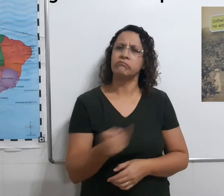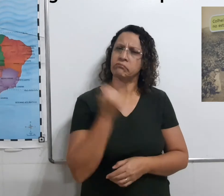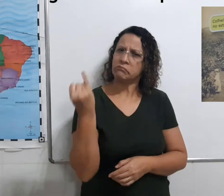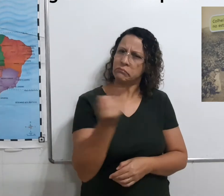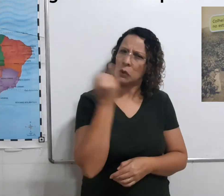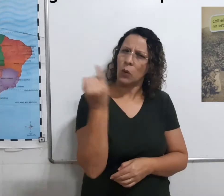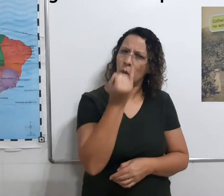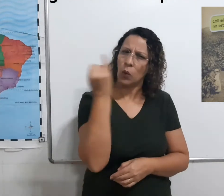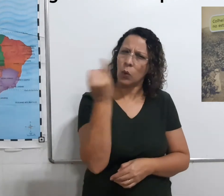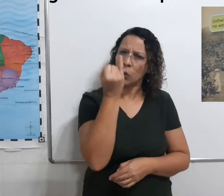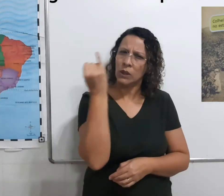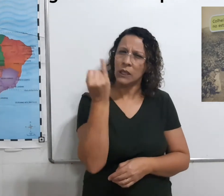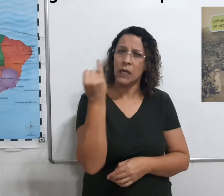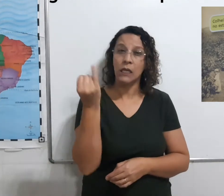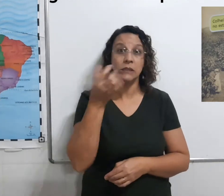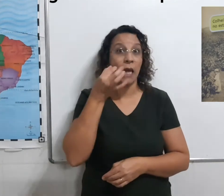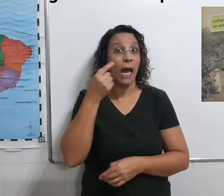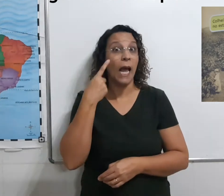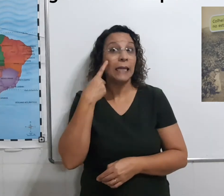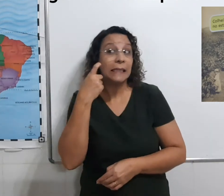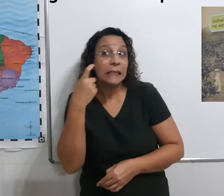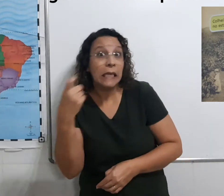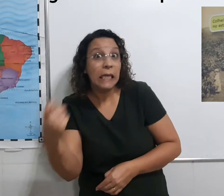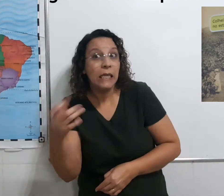na atração de pessoas,